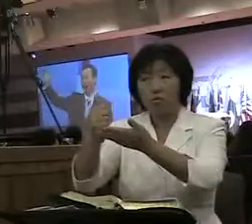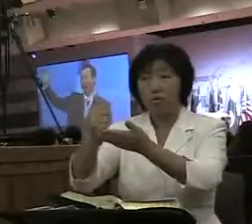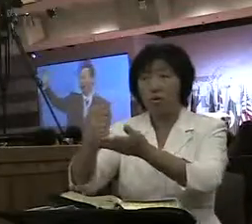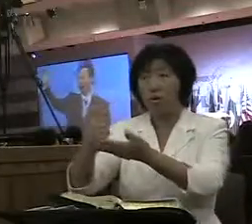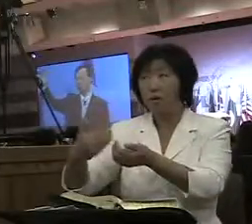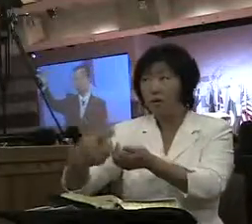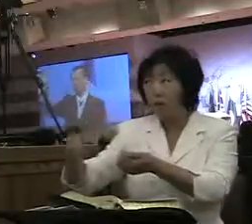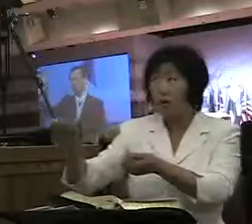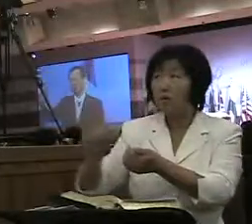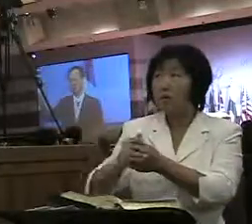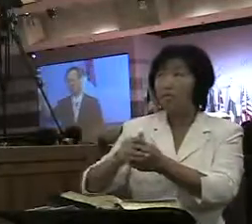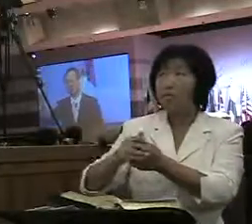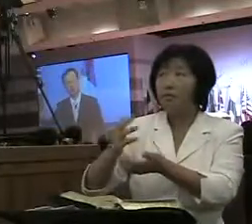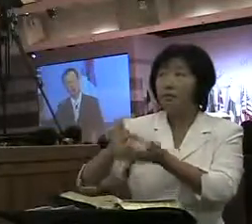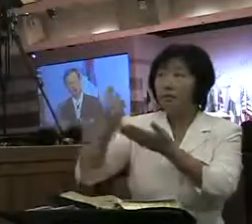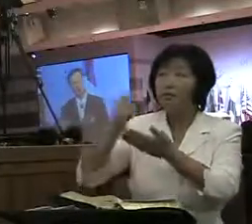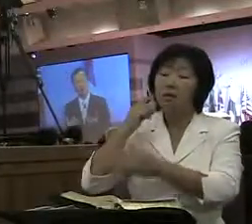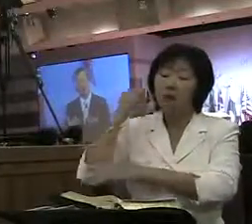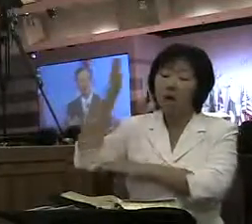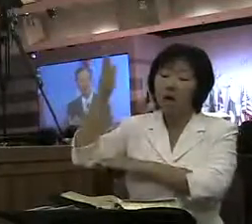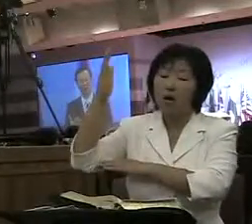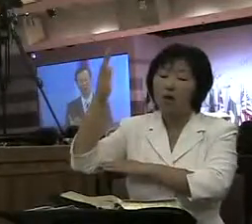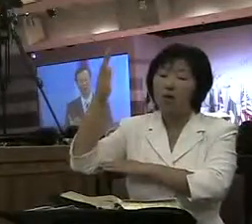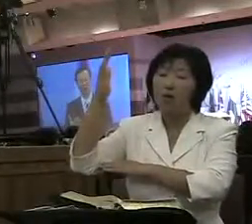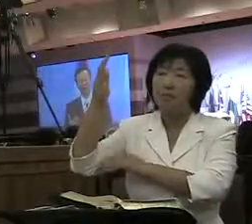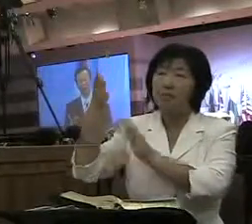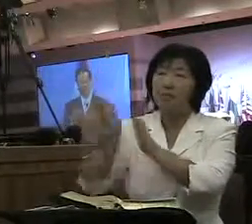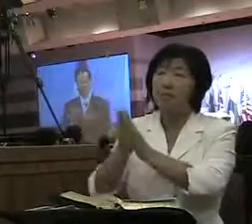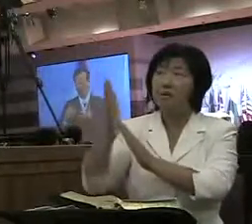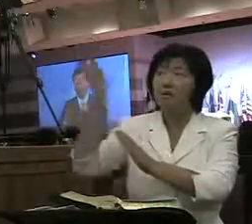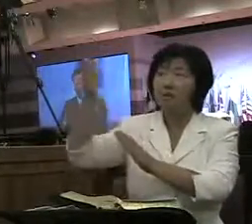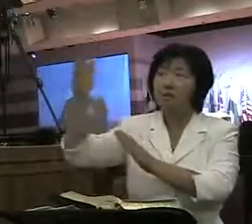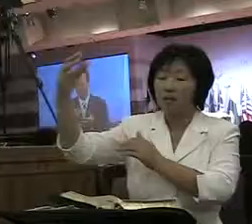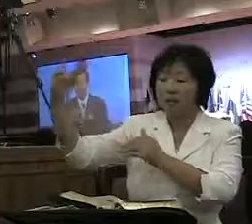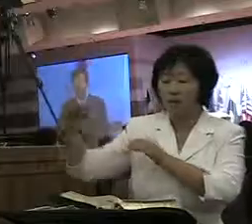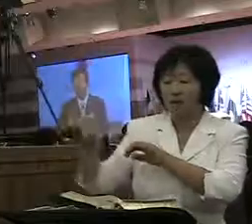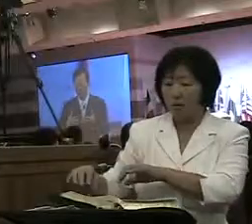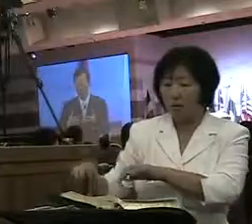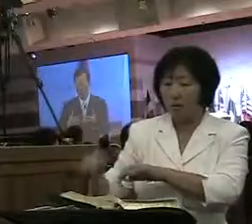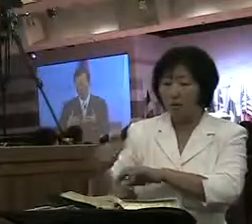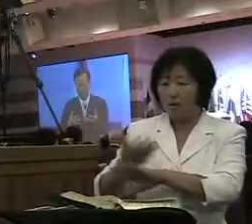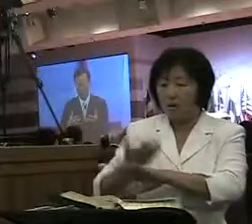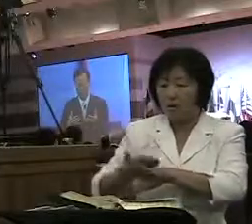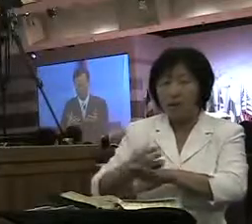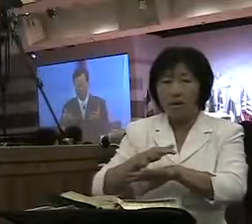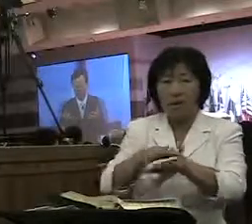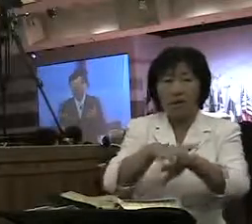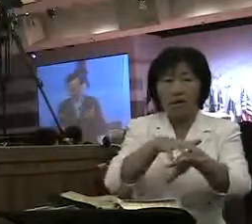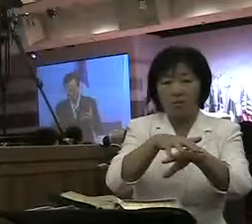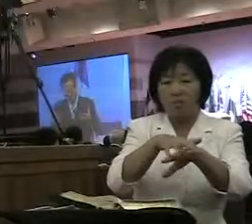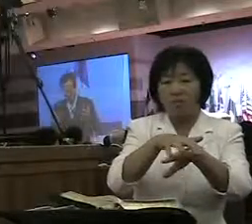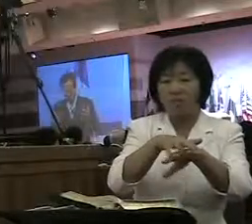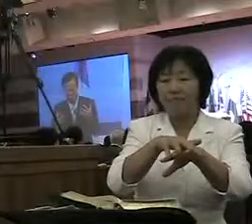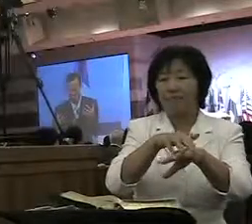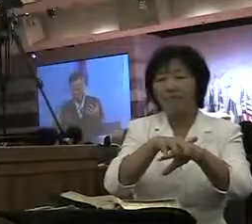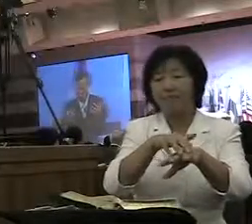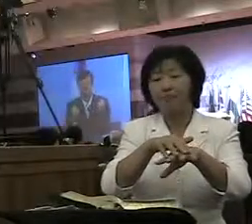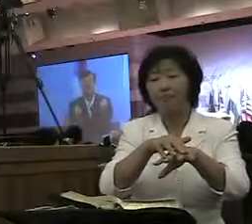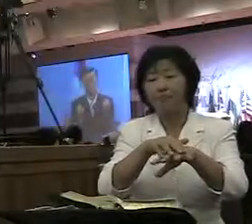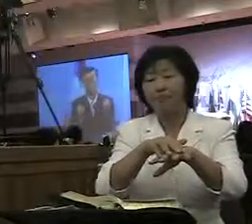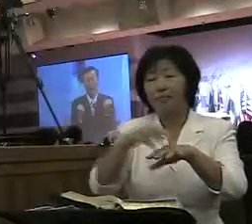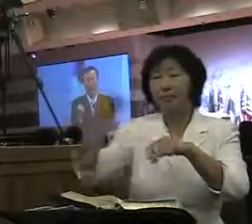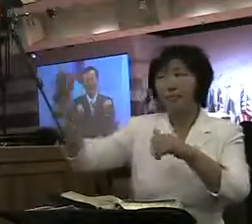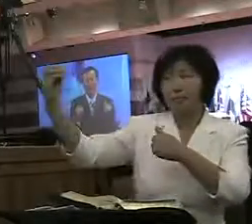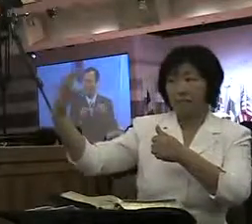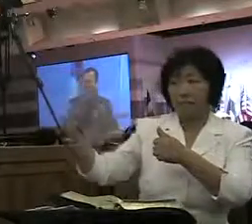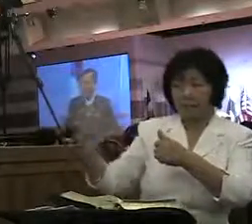주님의 영광스러운 빛 옆에서 자신의 죄를, 다른 그물을 고치고 있을 때 못 보았다가 그 빛이 비추는 순간